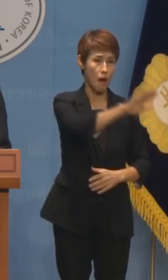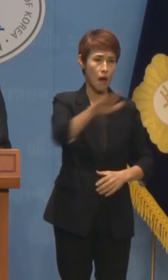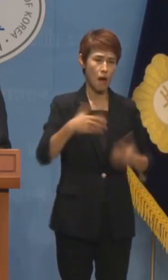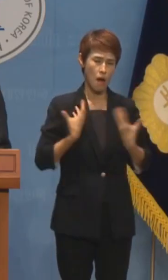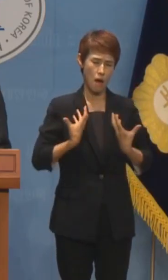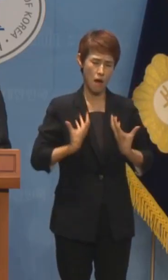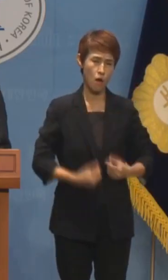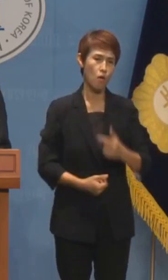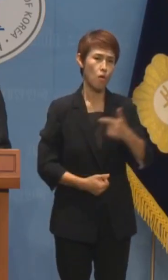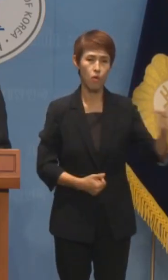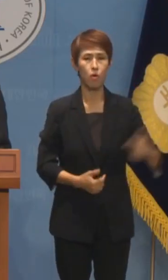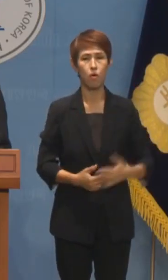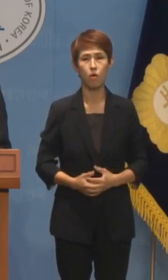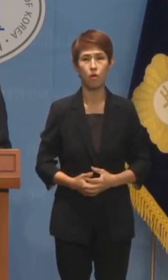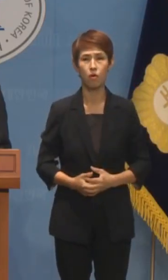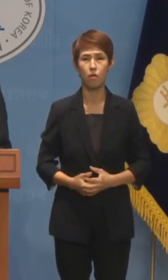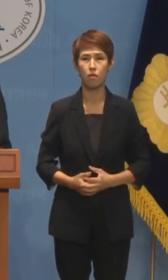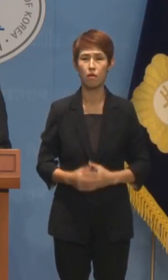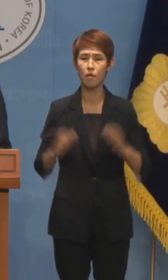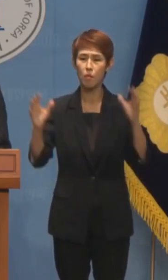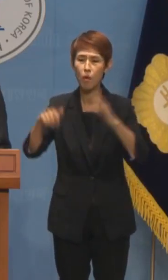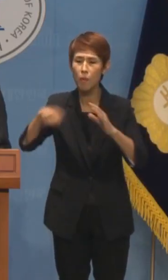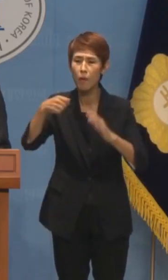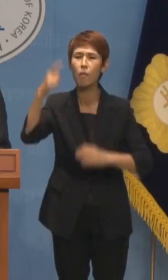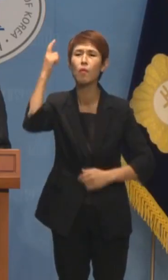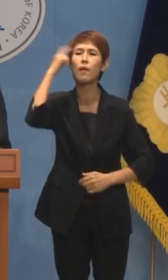대체 만찬을 왜 한 겁니까?